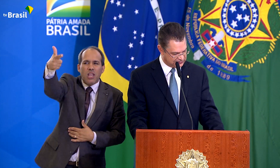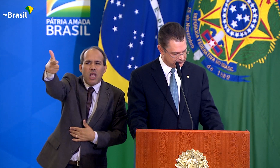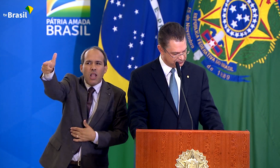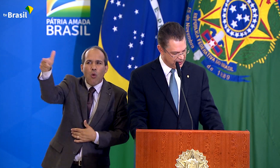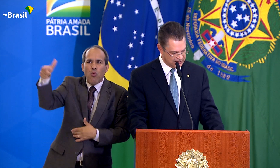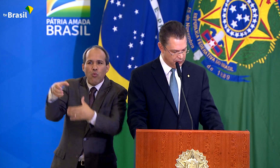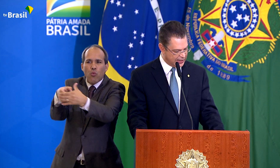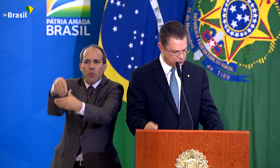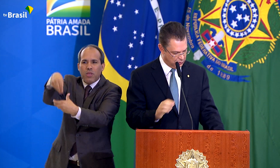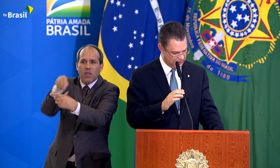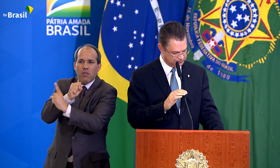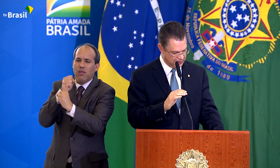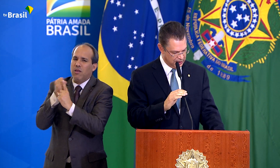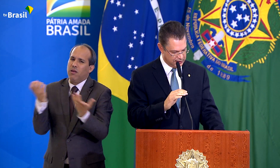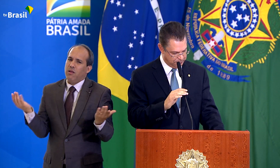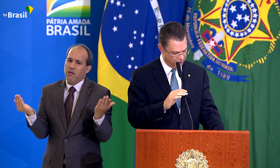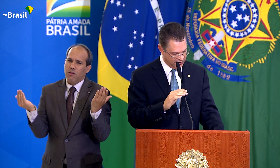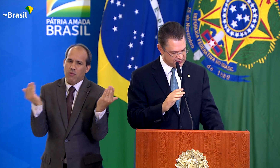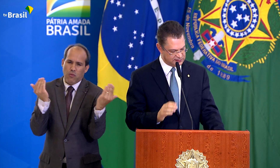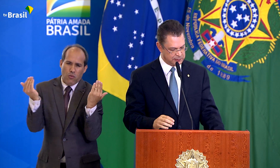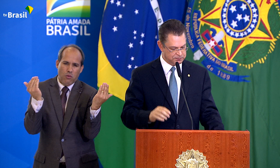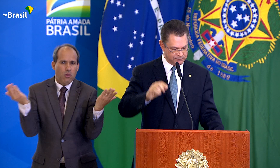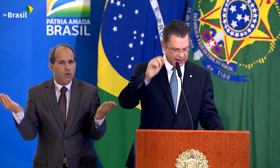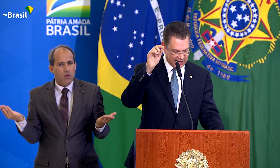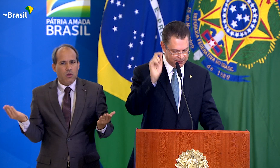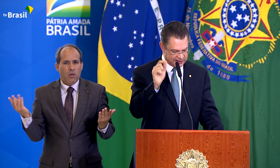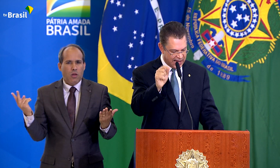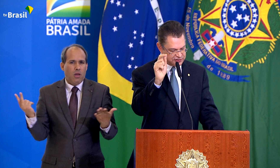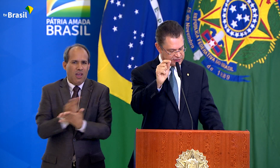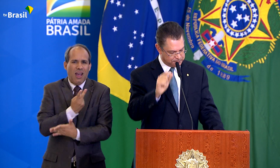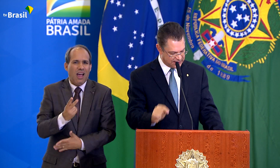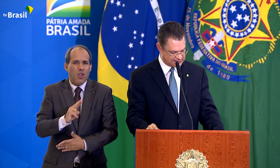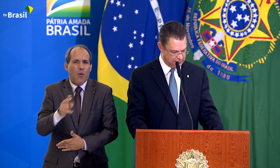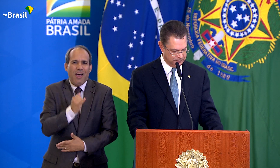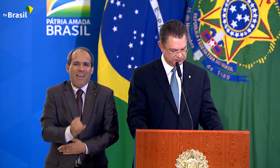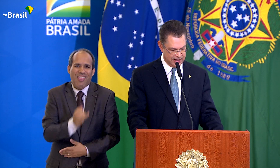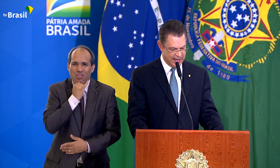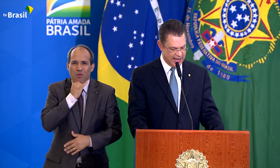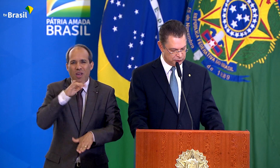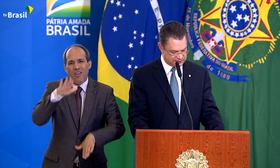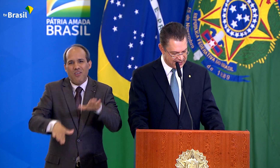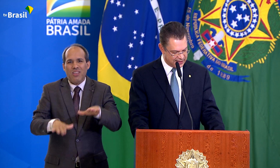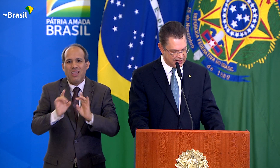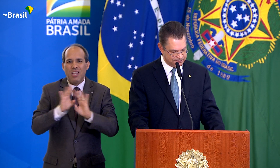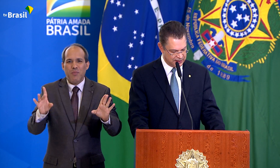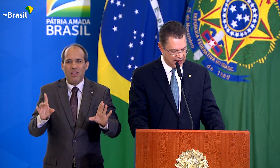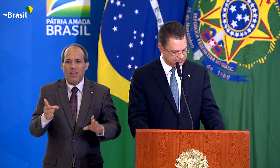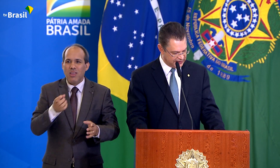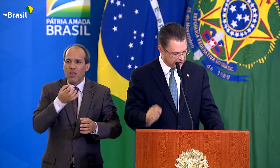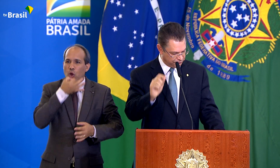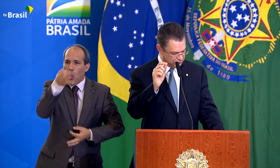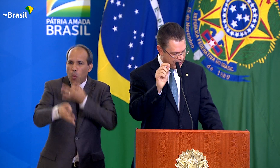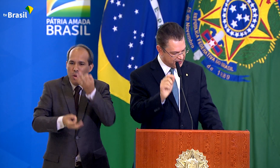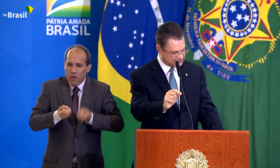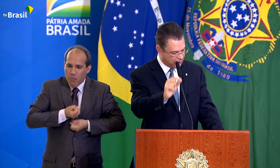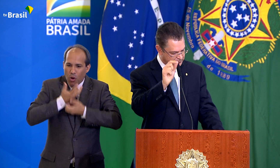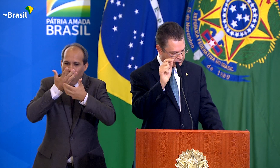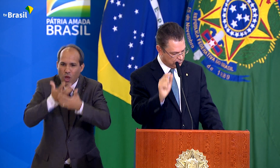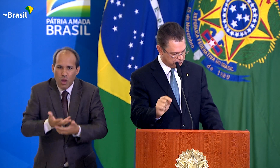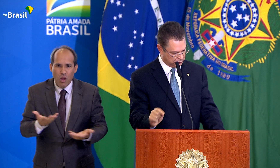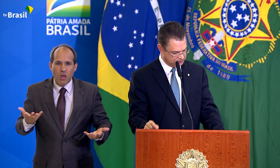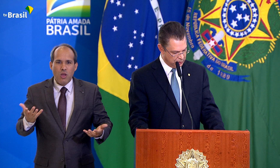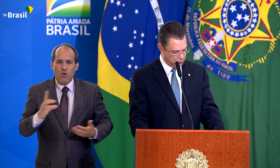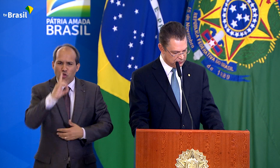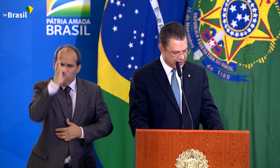parcela da sociedade não é à toa e por vezes a liberdade de expressão é usada a direito fundamental